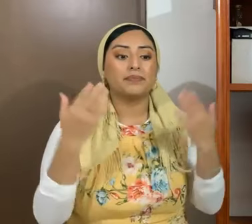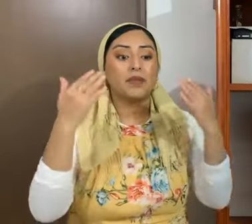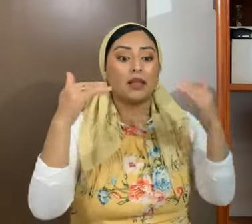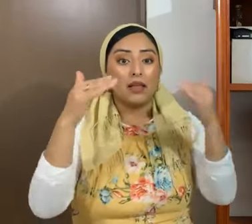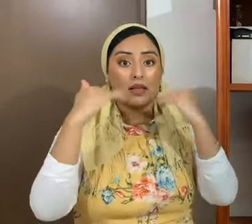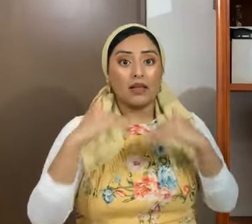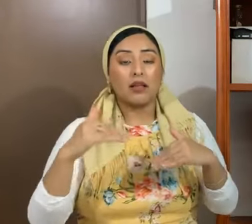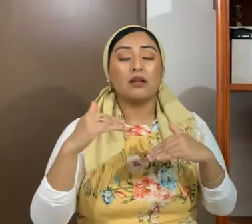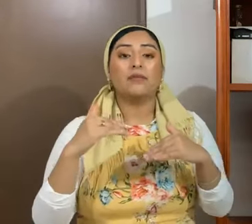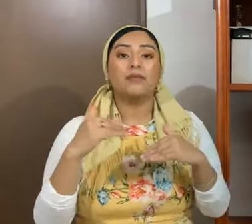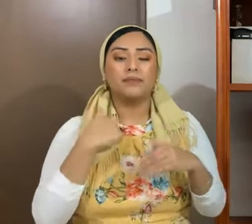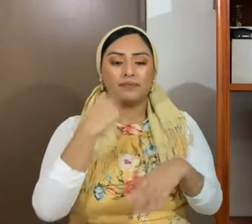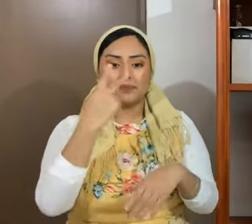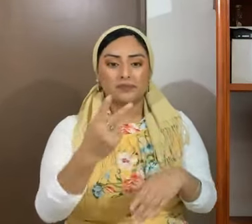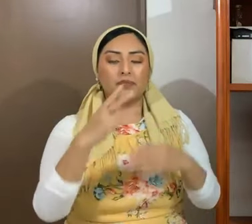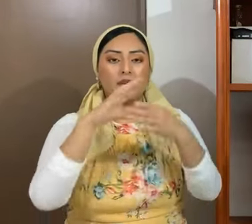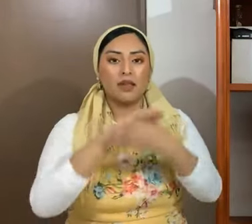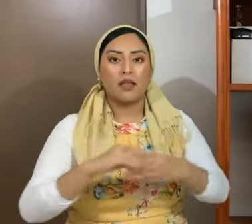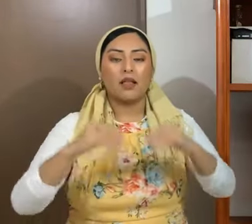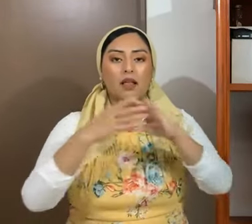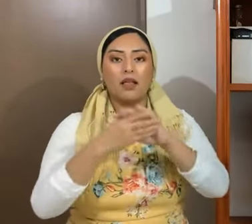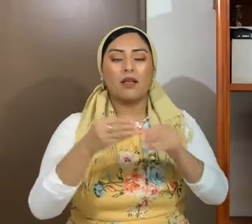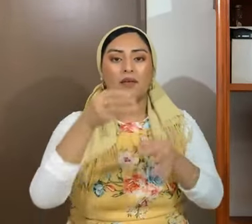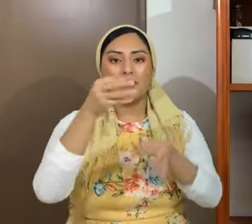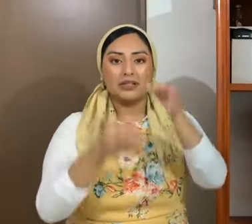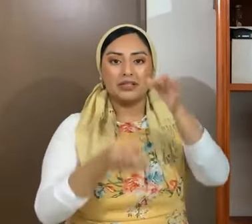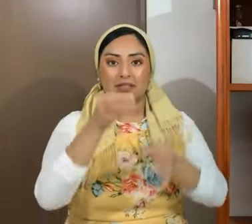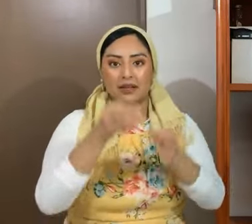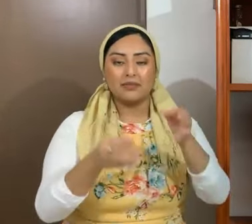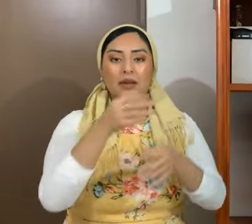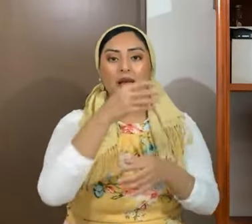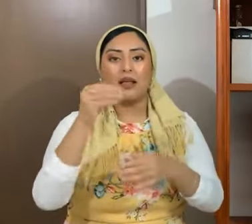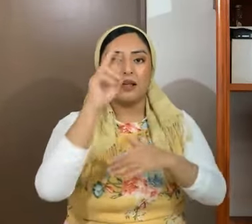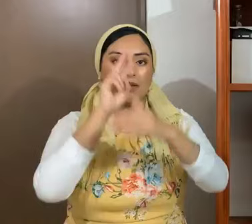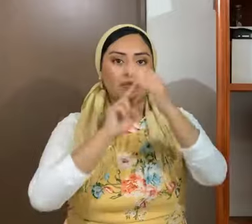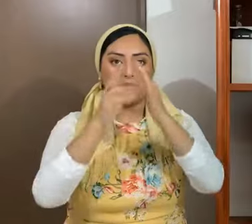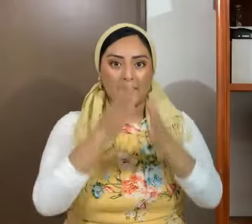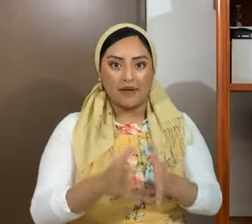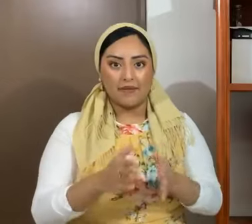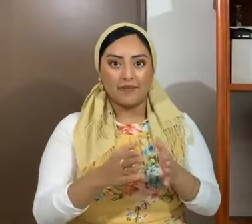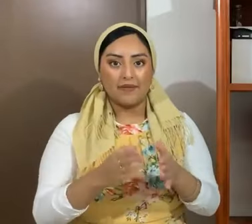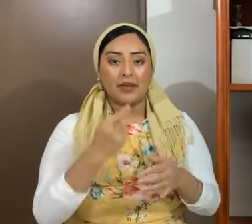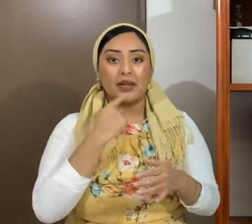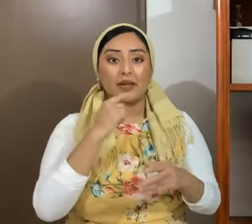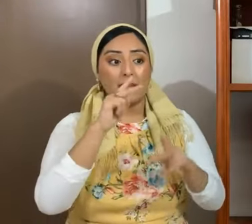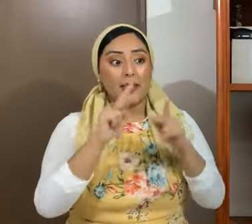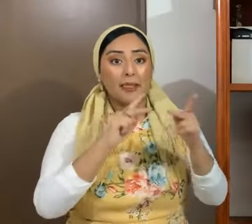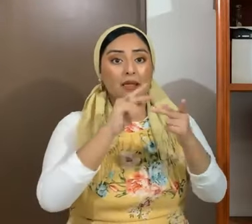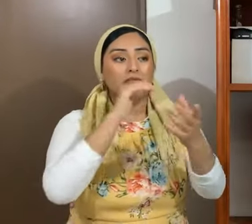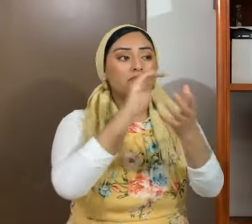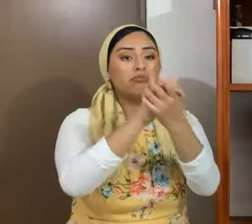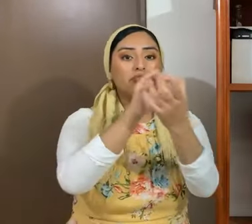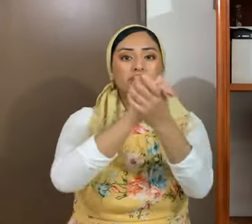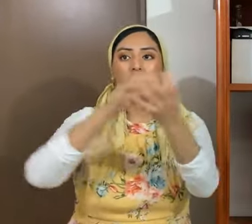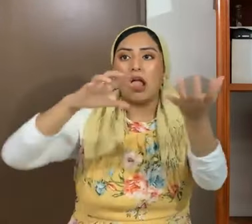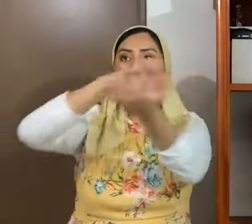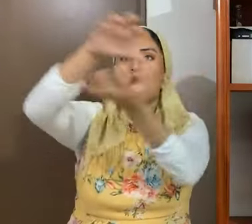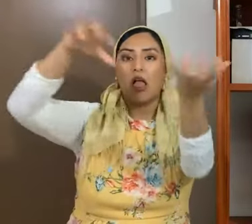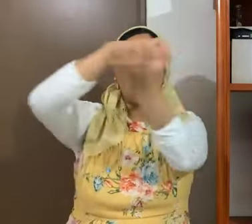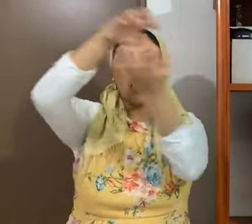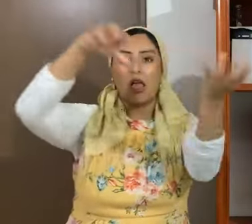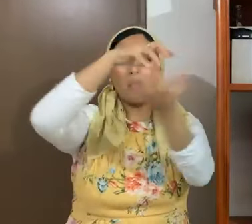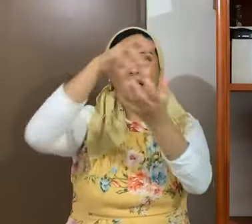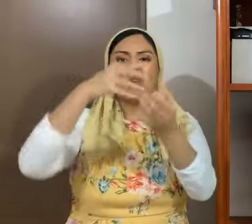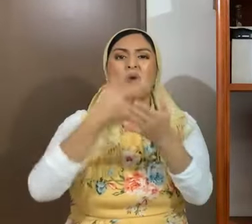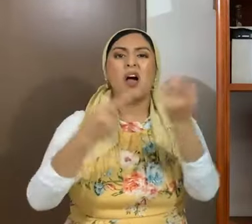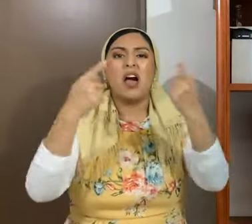Posteriormente también esto lo vemos en la historia, en los libros de los jueces y en los profetas. El asimilarse trae